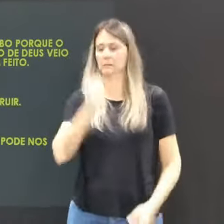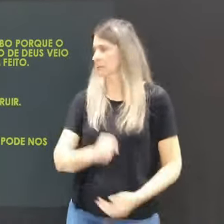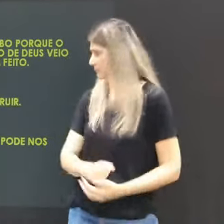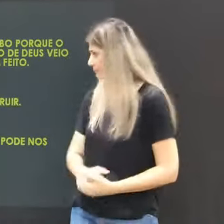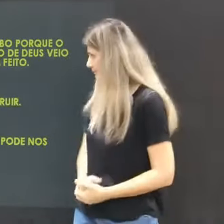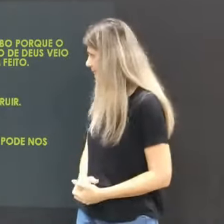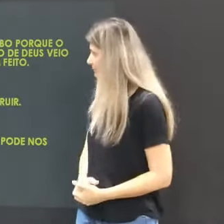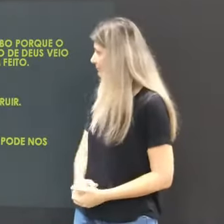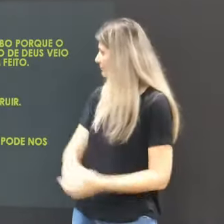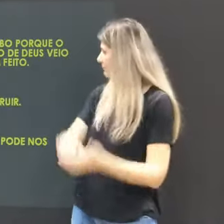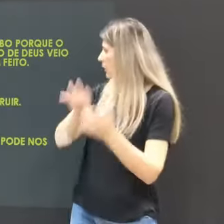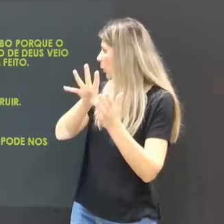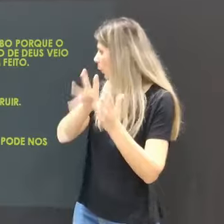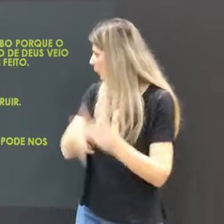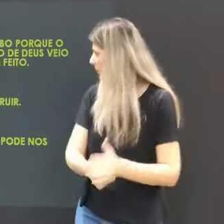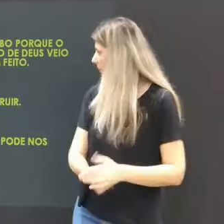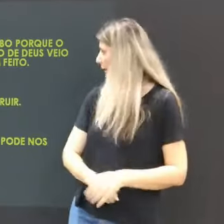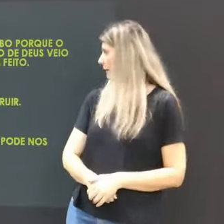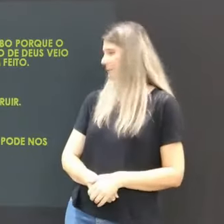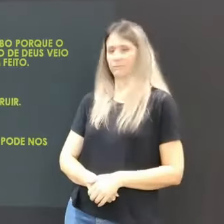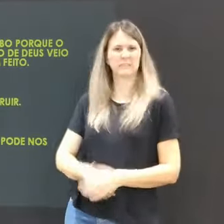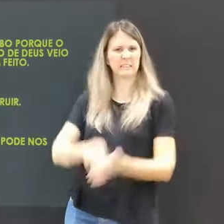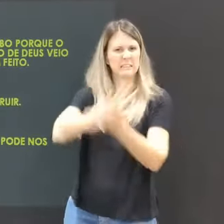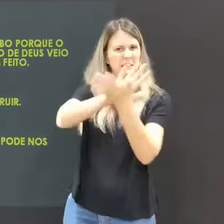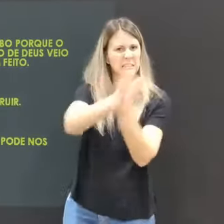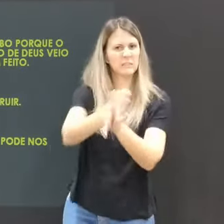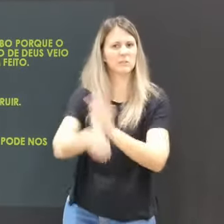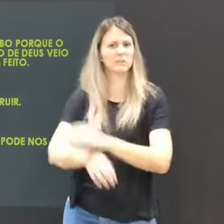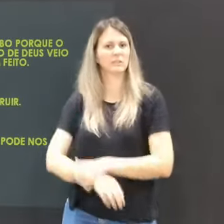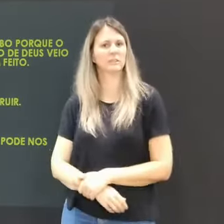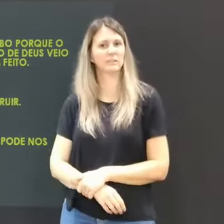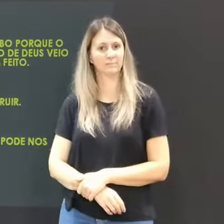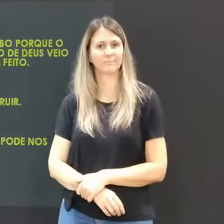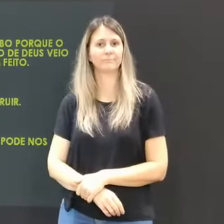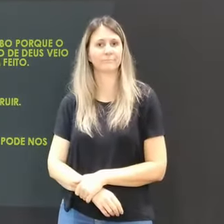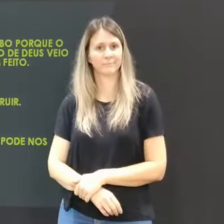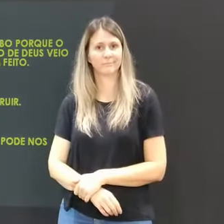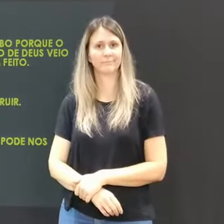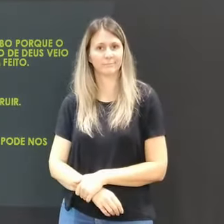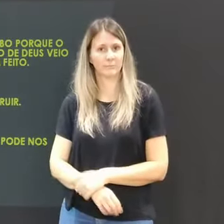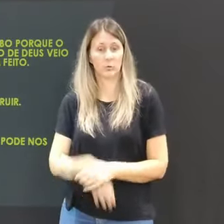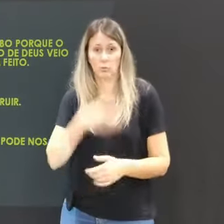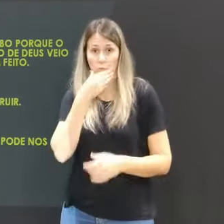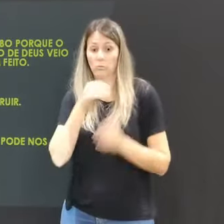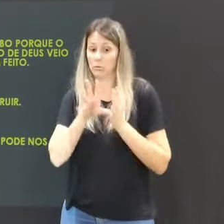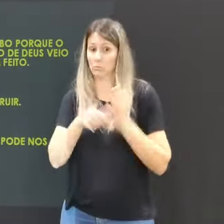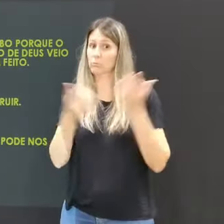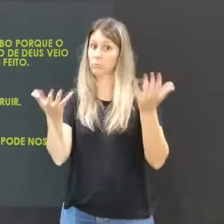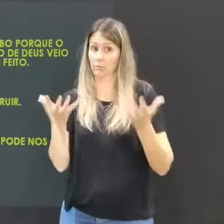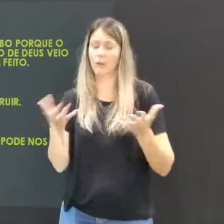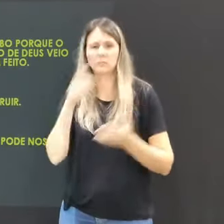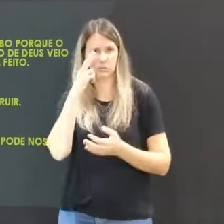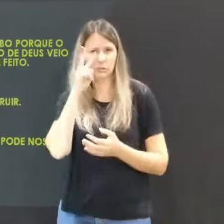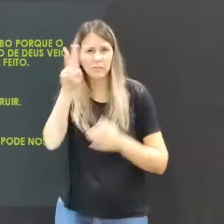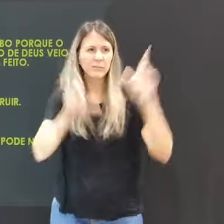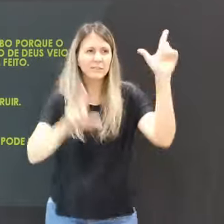ele quer matar, roubar e destruir. Ele quer destruir sua vida. Quem é ele? É o diabo. Você já viu